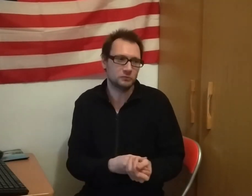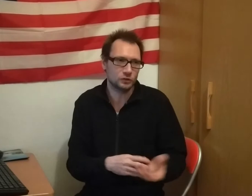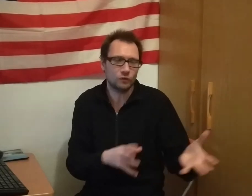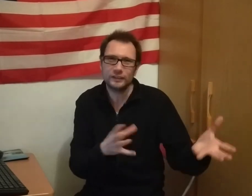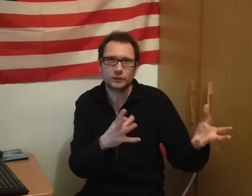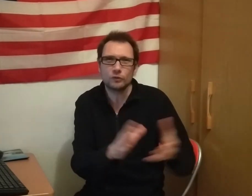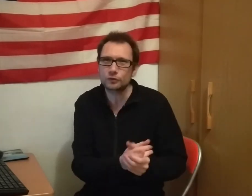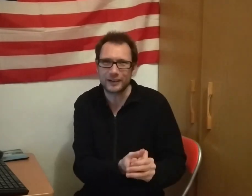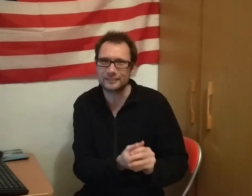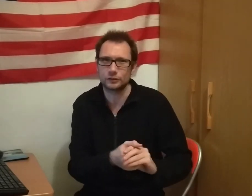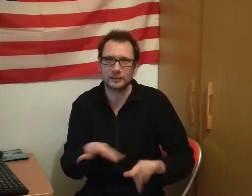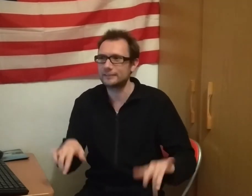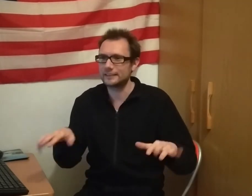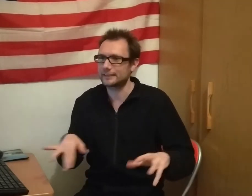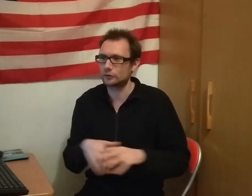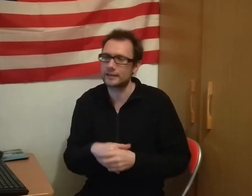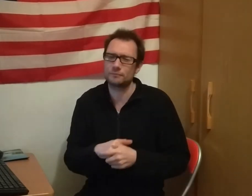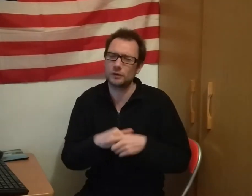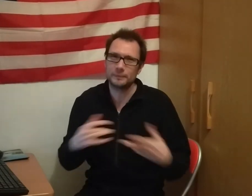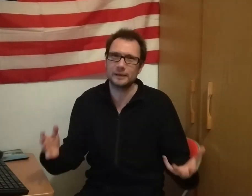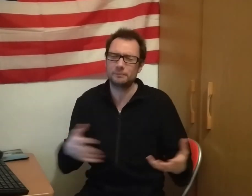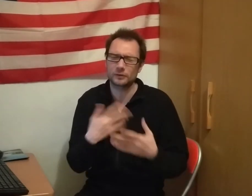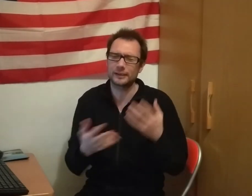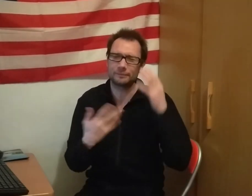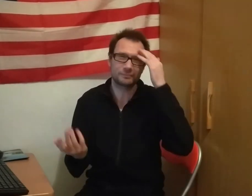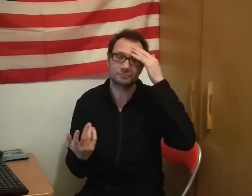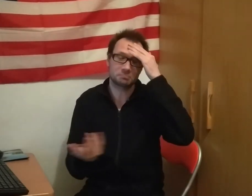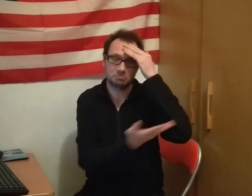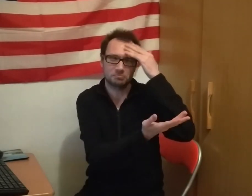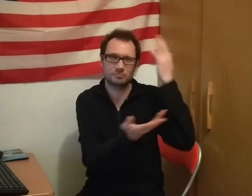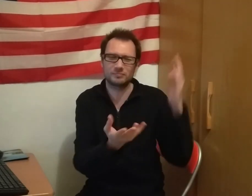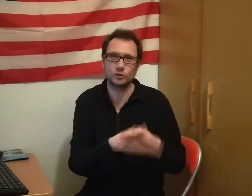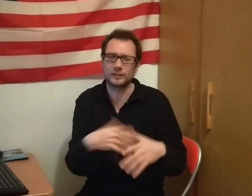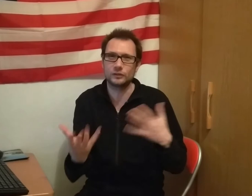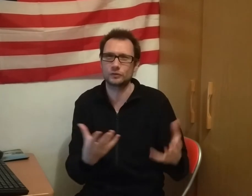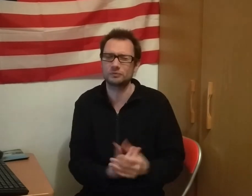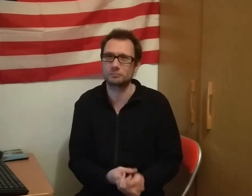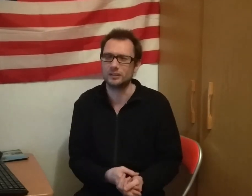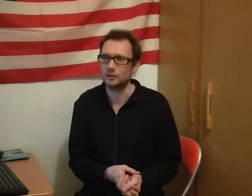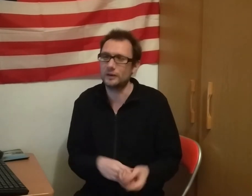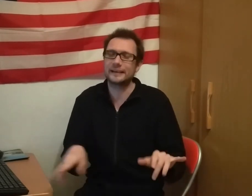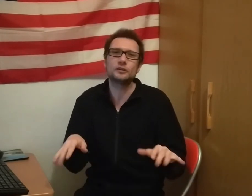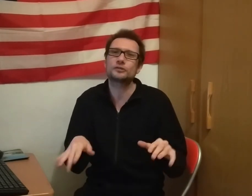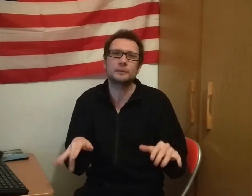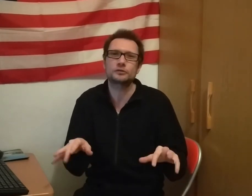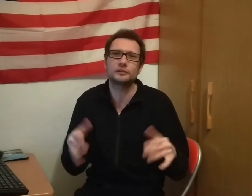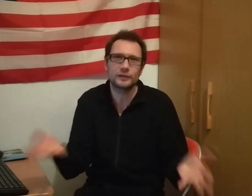no vi que tuvo mucho éxito. Tal vez tiene que tocar muy bien porque no sé, no, o la gente no está buscando